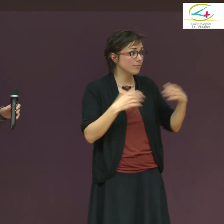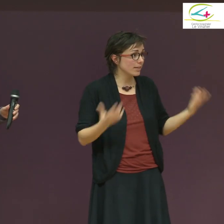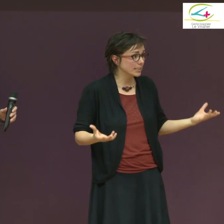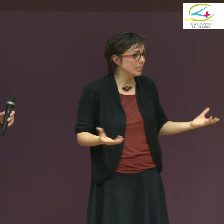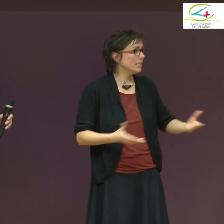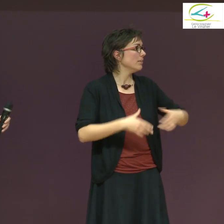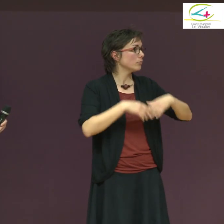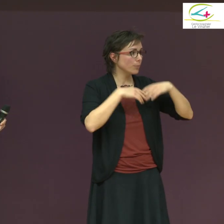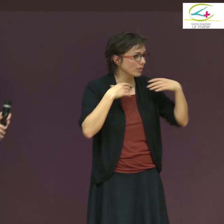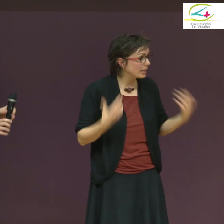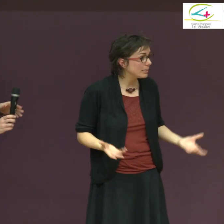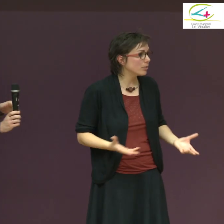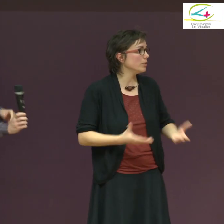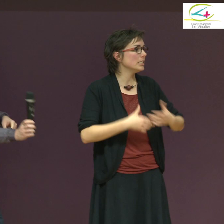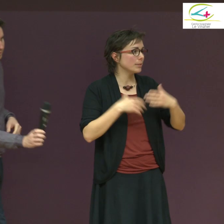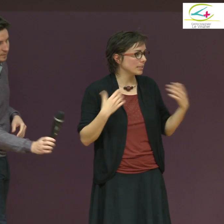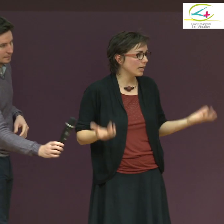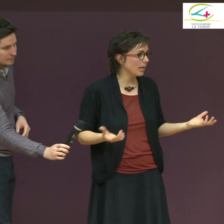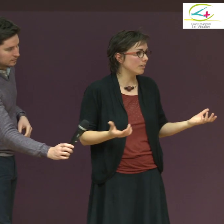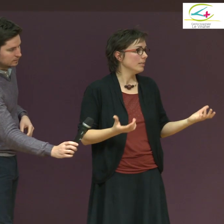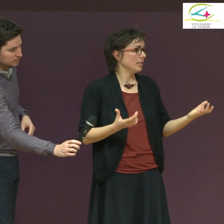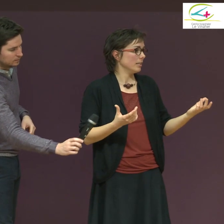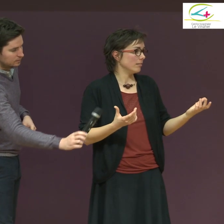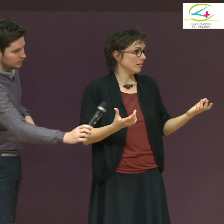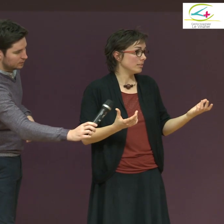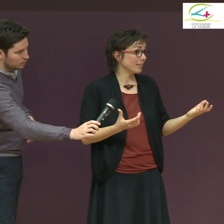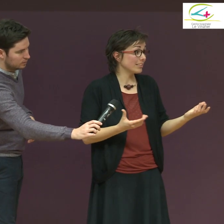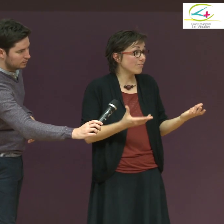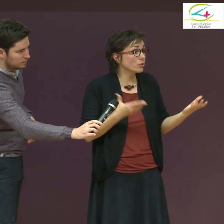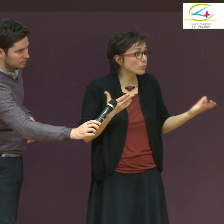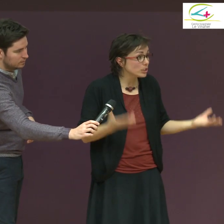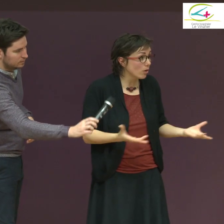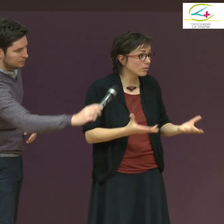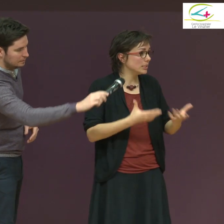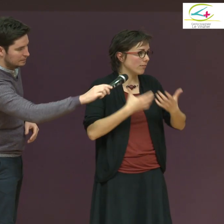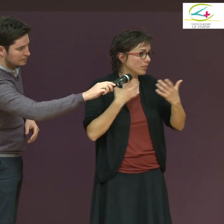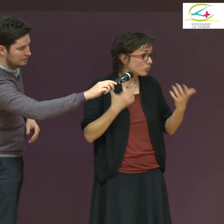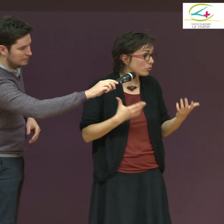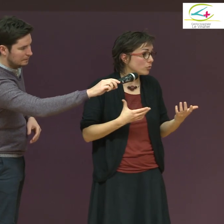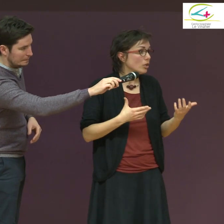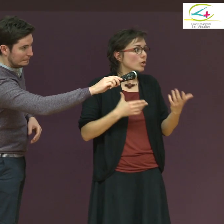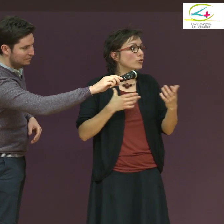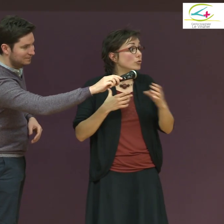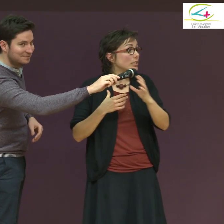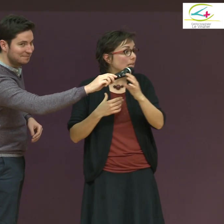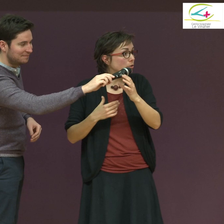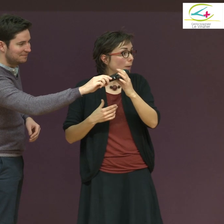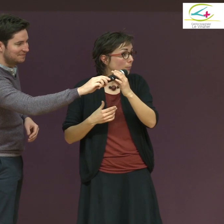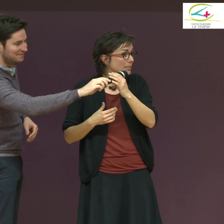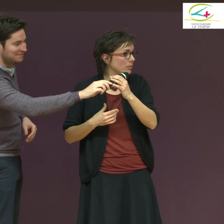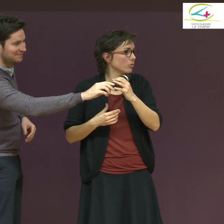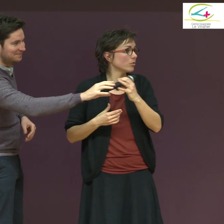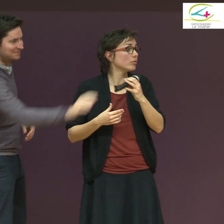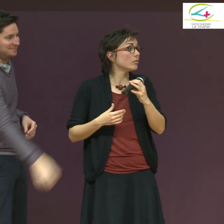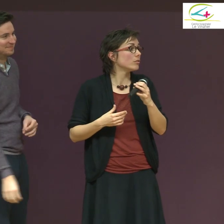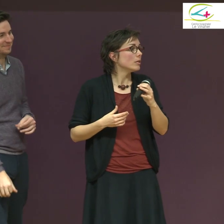vivre toute sa vie avec ça, de la trouver dans la police, etc. C'est vrai que ça va venir de son histoire aussi, ça va venir de ce qu'il a vécu par le